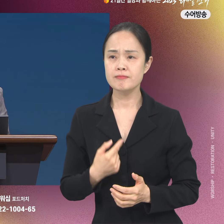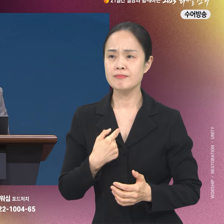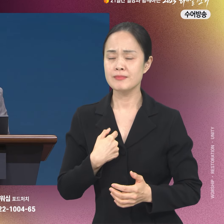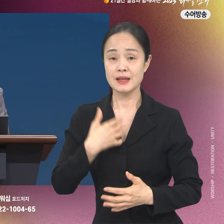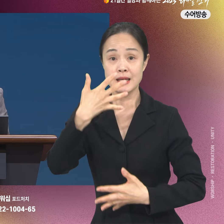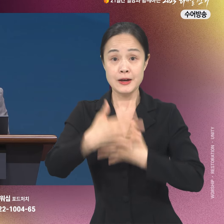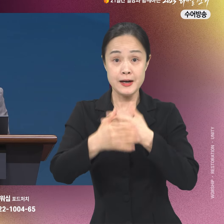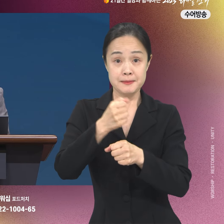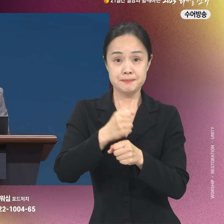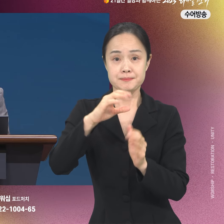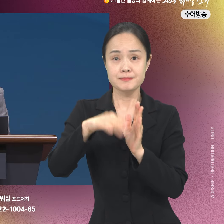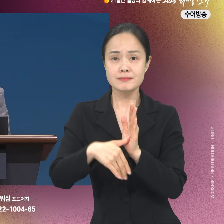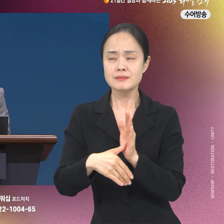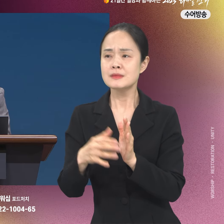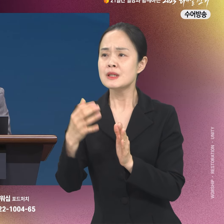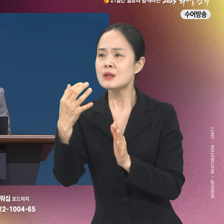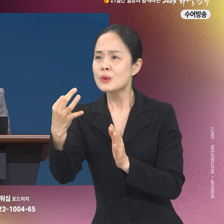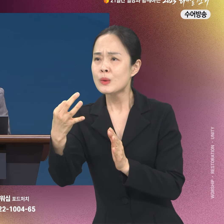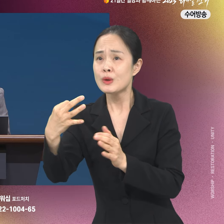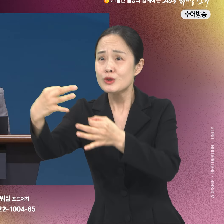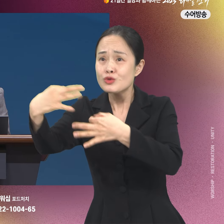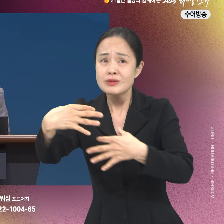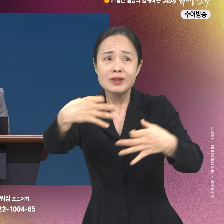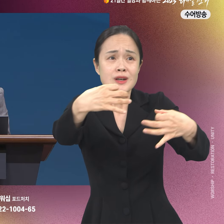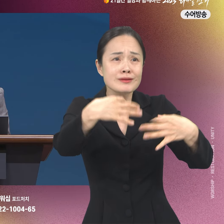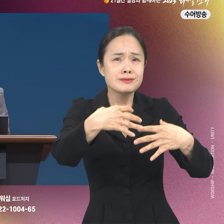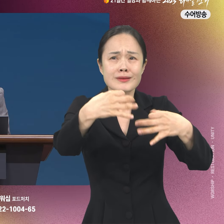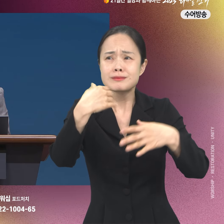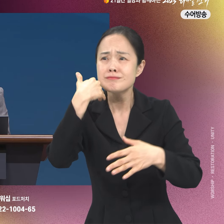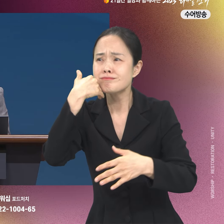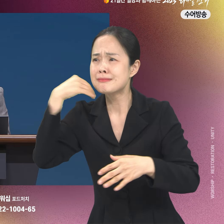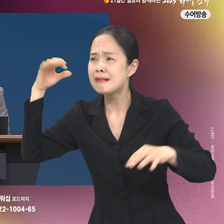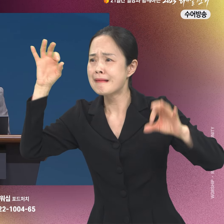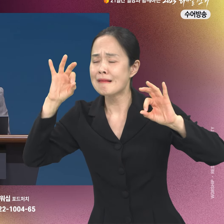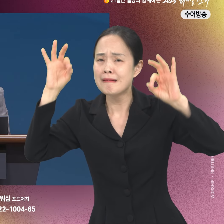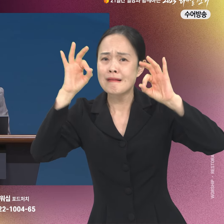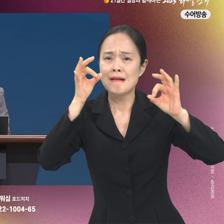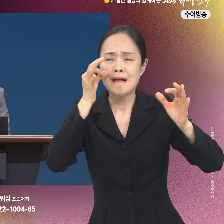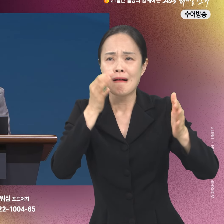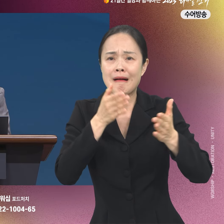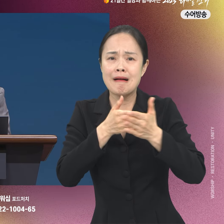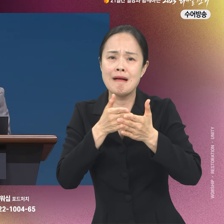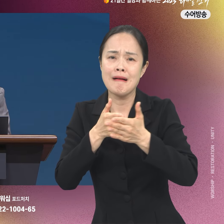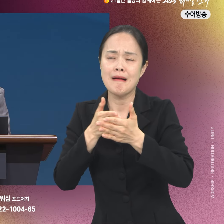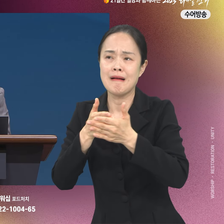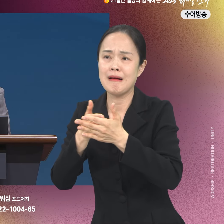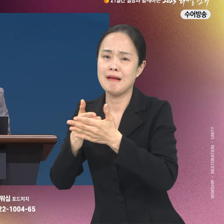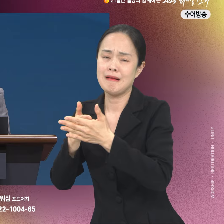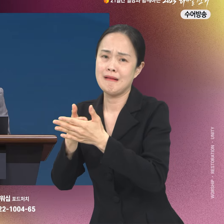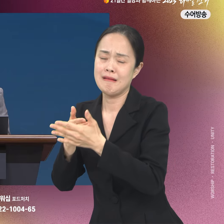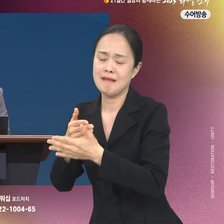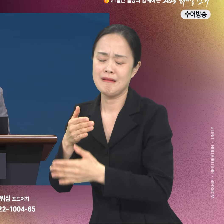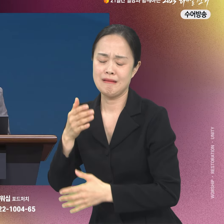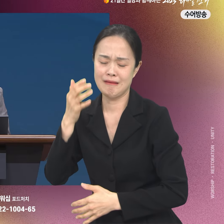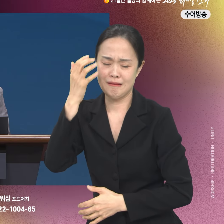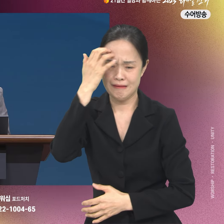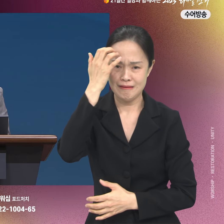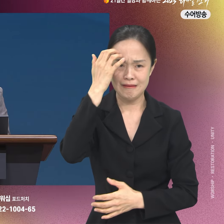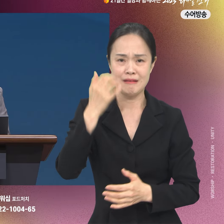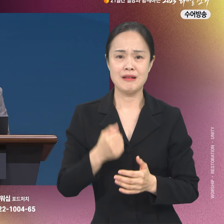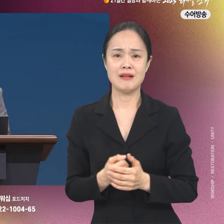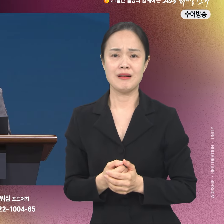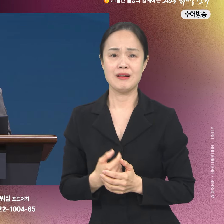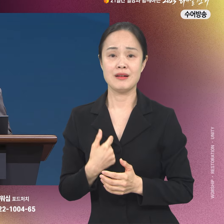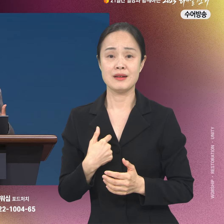시작됐어요. 그리고 처음 시작할 때는 사실 저는 제작자 기획하고 제작자 역할만